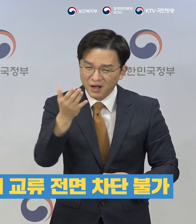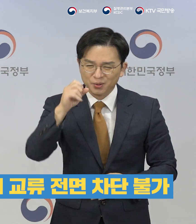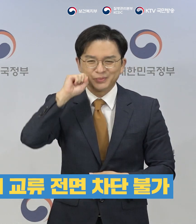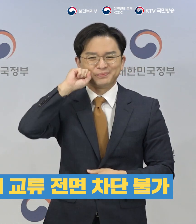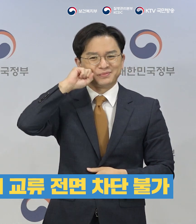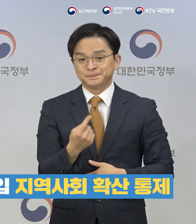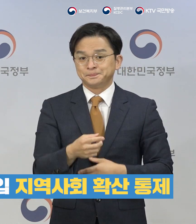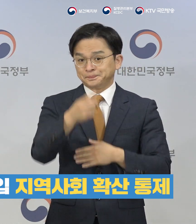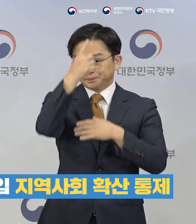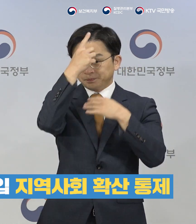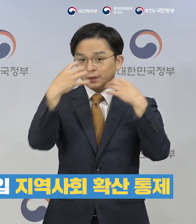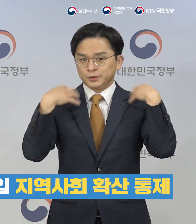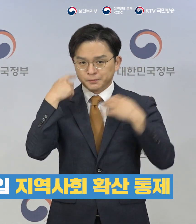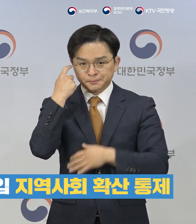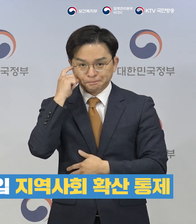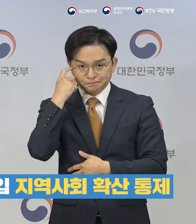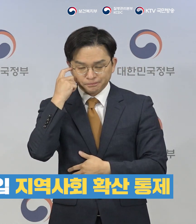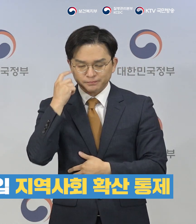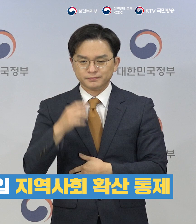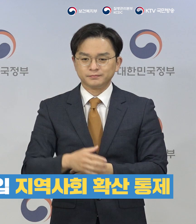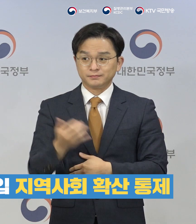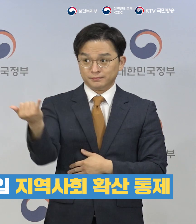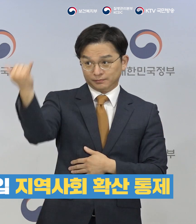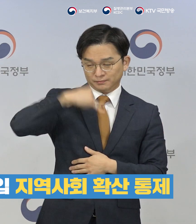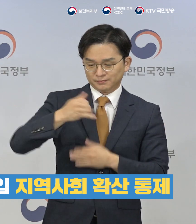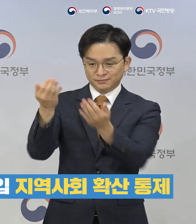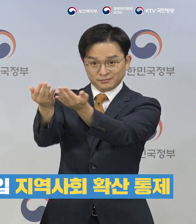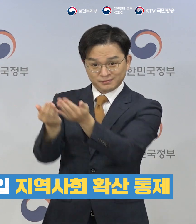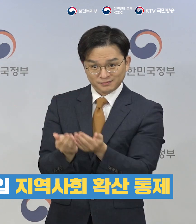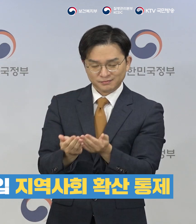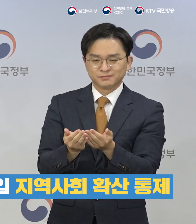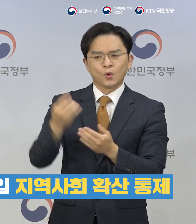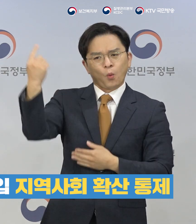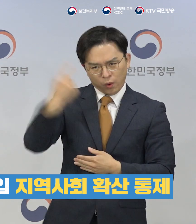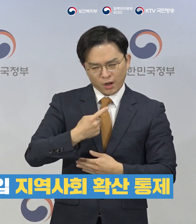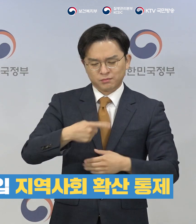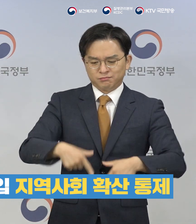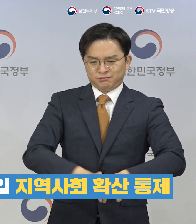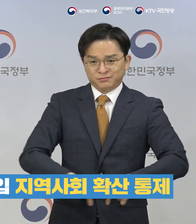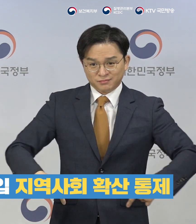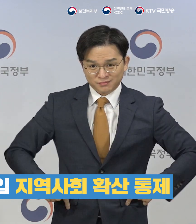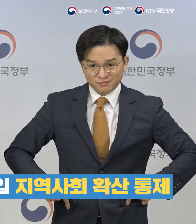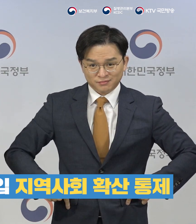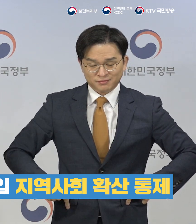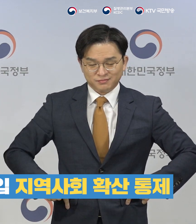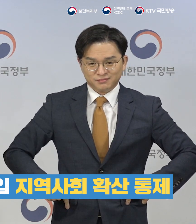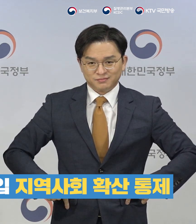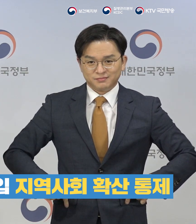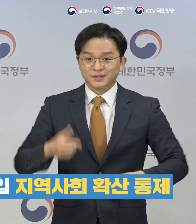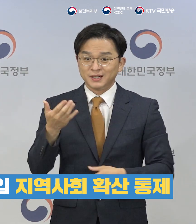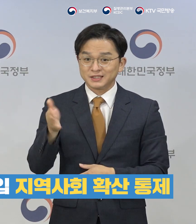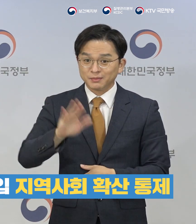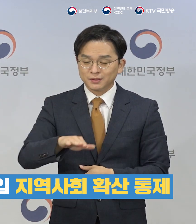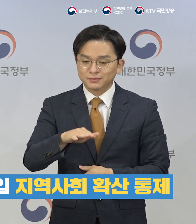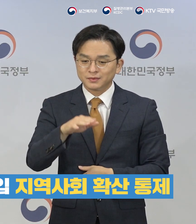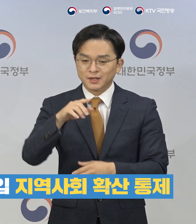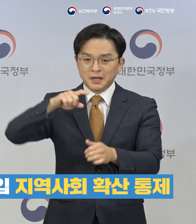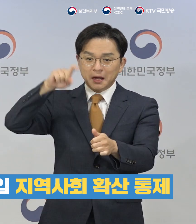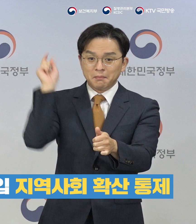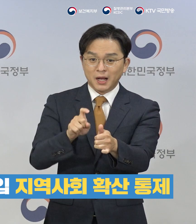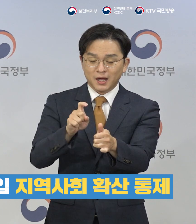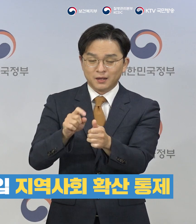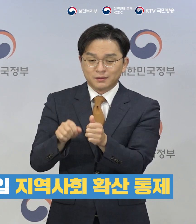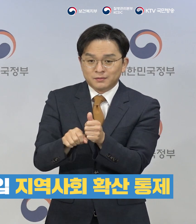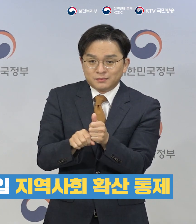없습니다. 이러한 인식에 따라 정부는 개방성 원칙을 유지하면서도 해외 유입의 지역사회